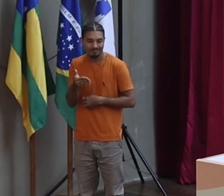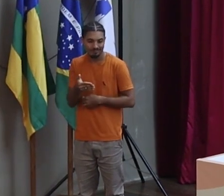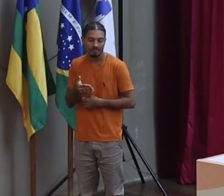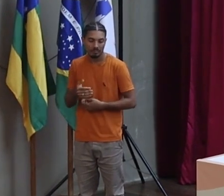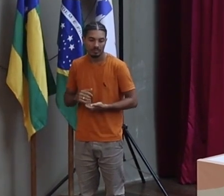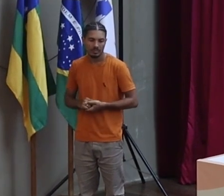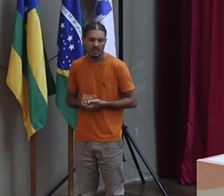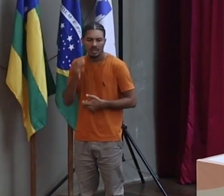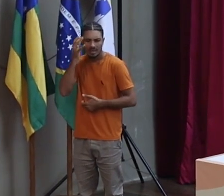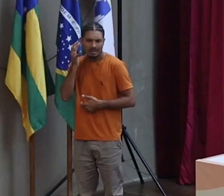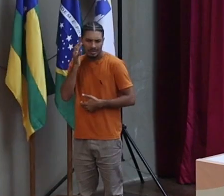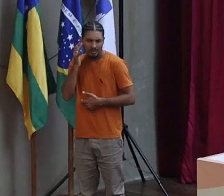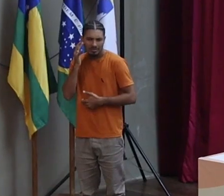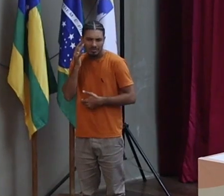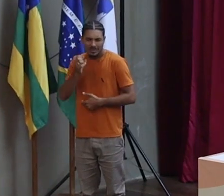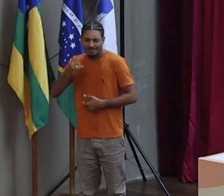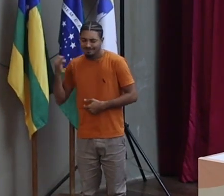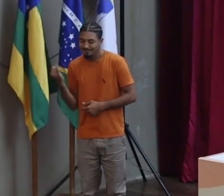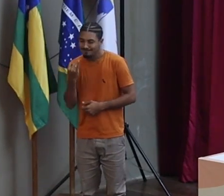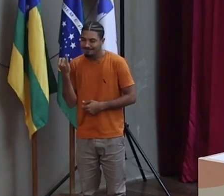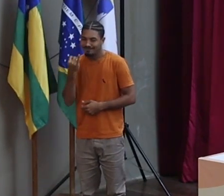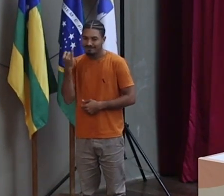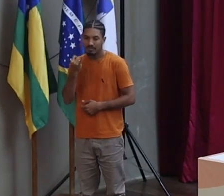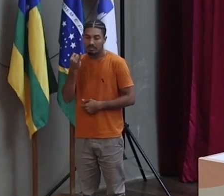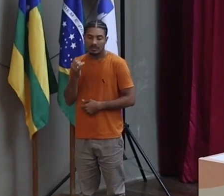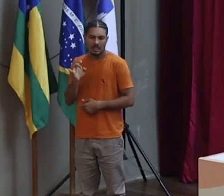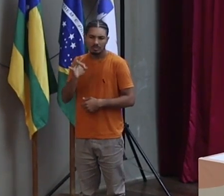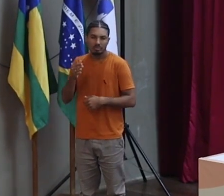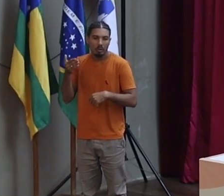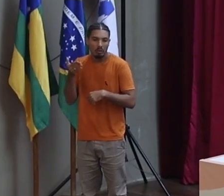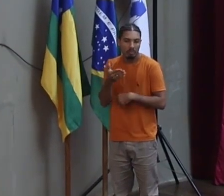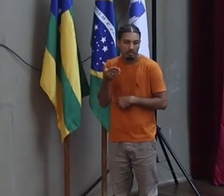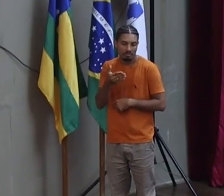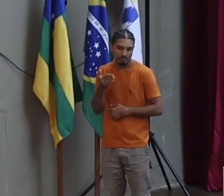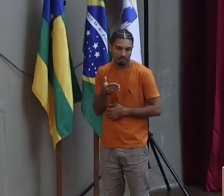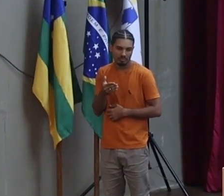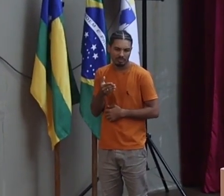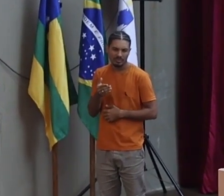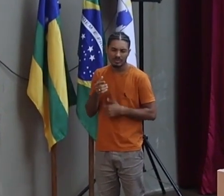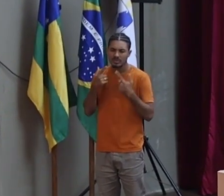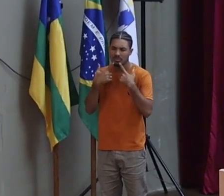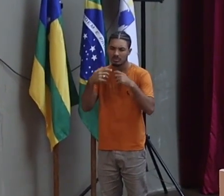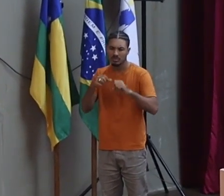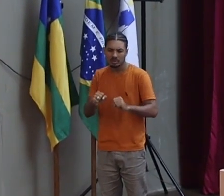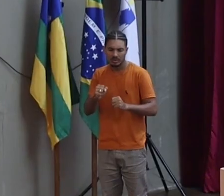Eu acho que seria extremamente importante, além da participação desses linguistas